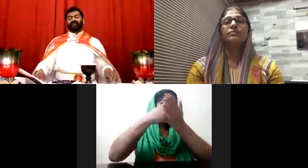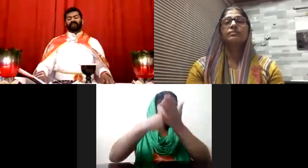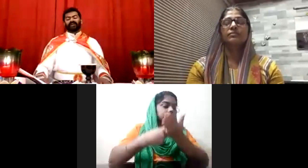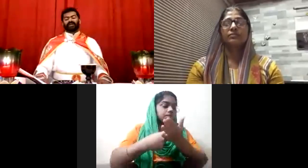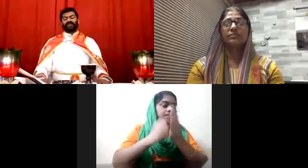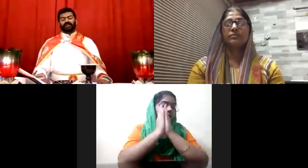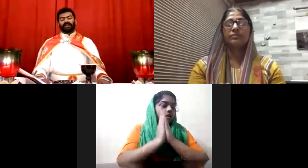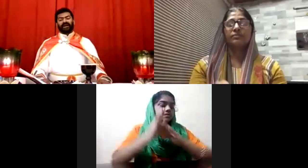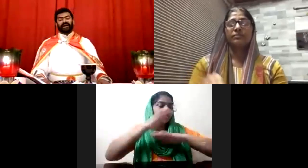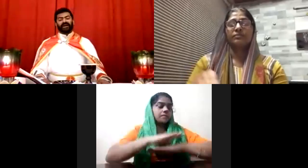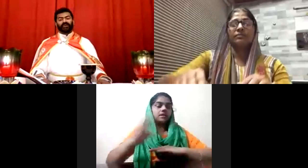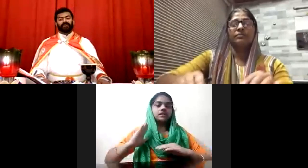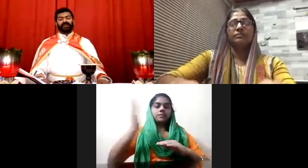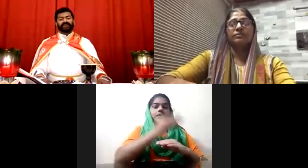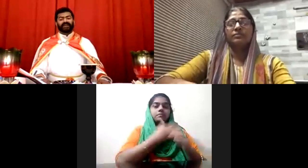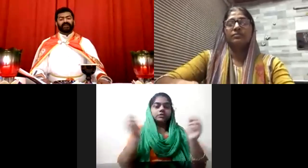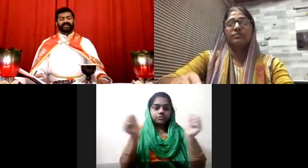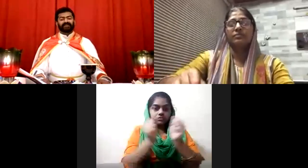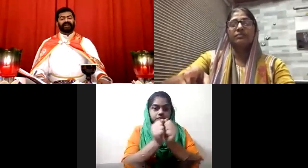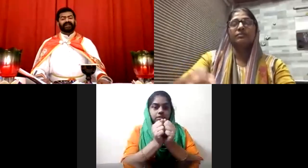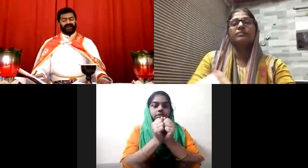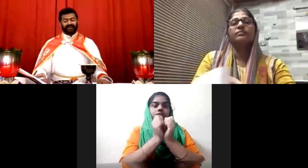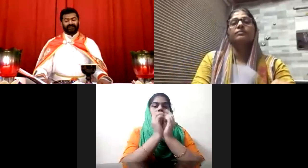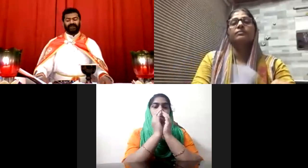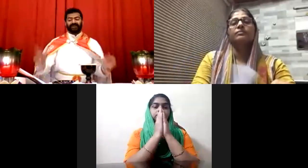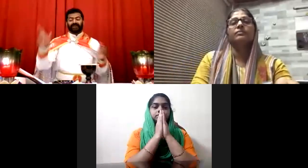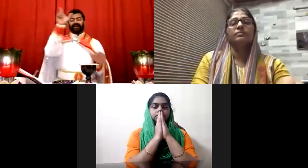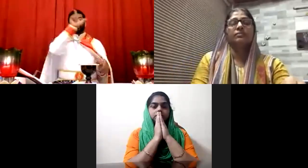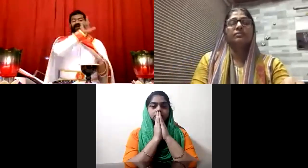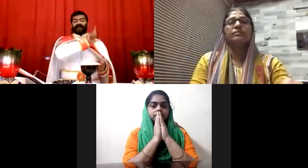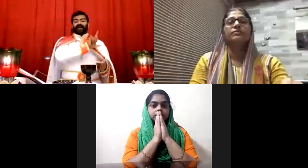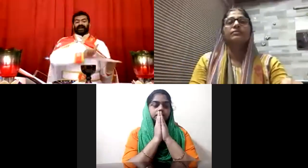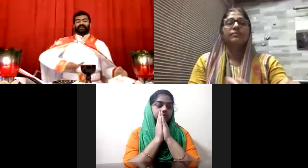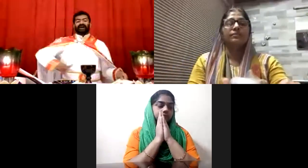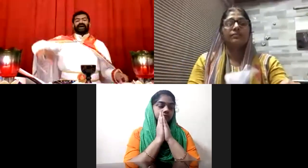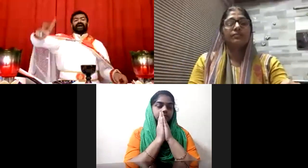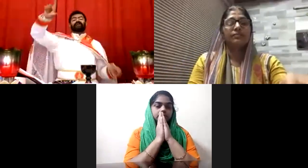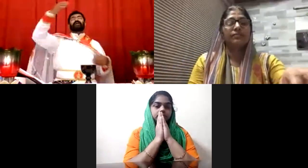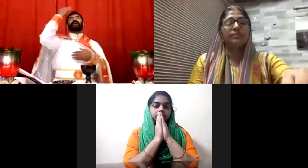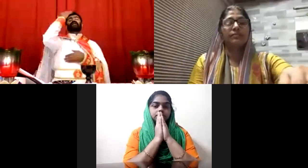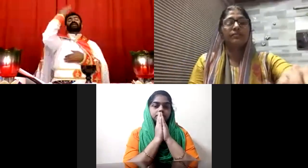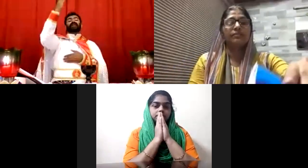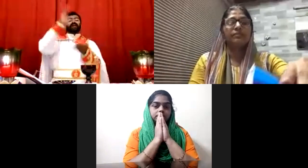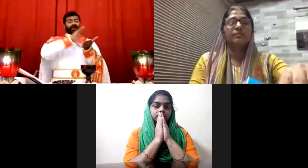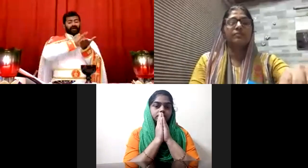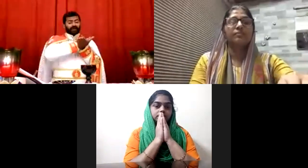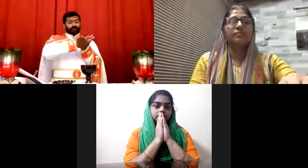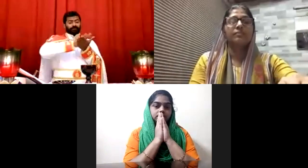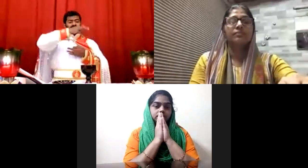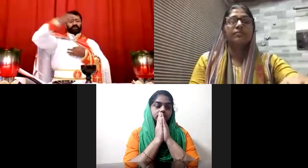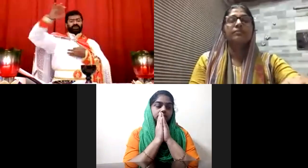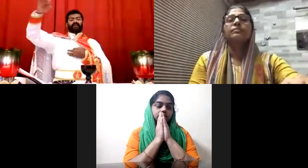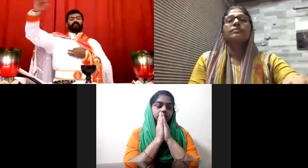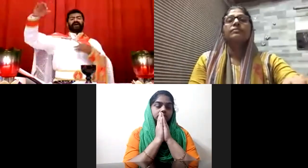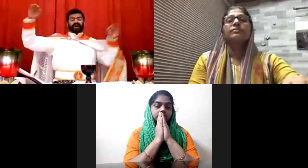കർത്താവേ, നിങ്ങളുടെ ശുദ്ധരായ യാതൊരുവരും പ്രാർത്ഥിക്കുവിൻ. സമാധാനം നമ്മോടുകൂടെ. കർത്താവേ,